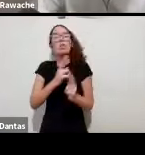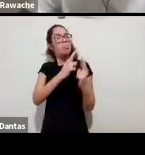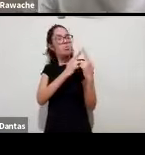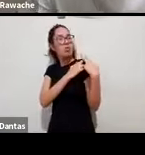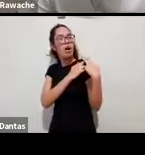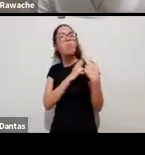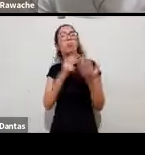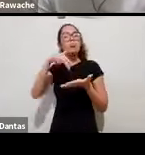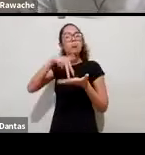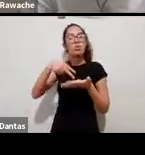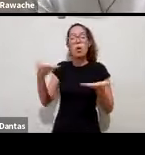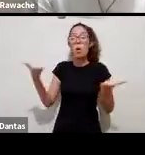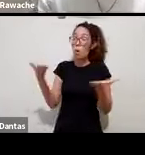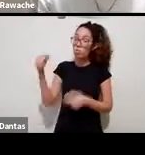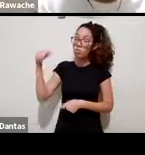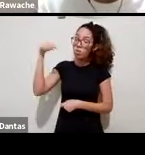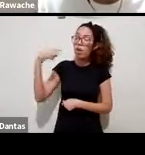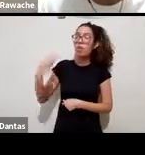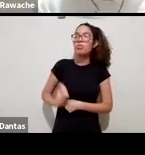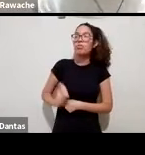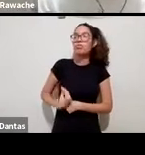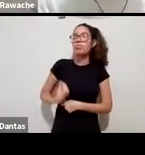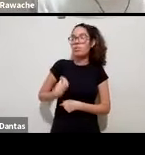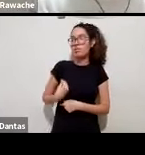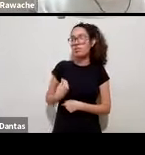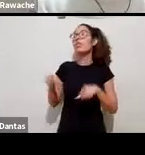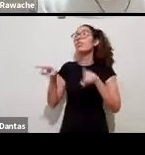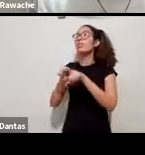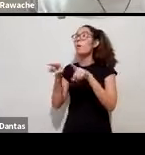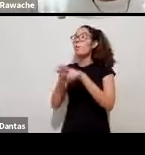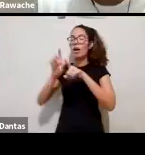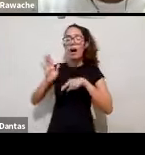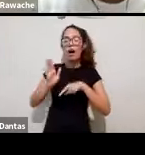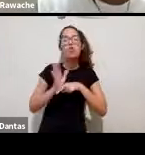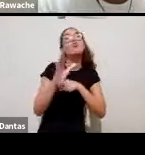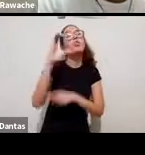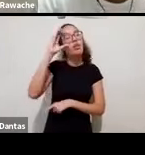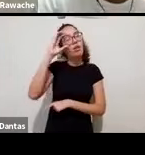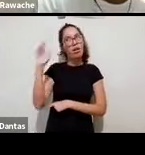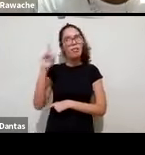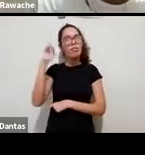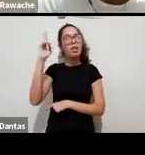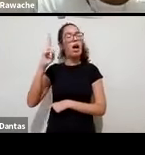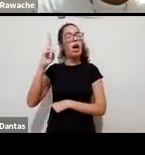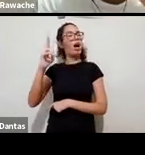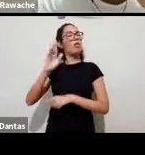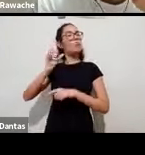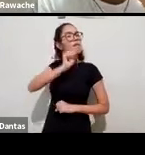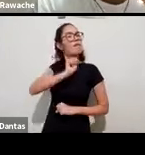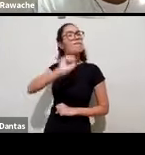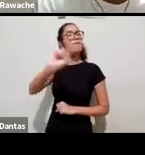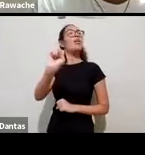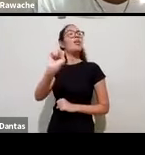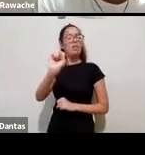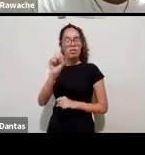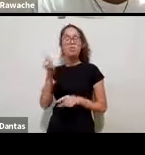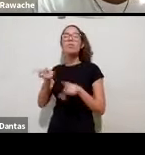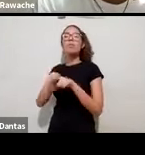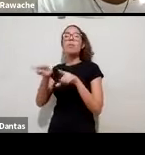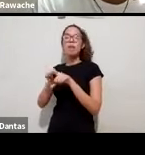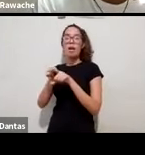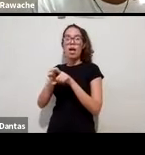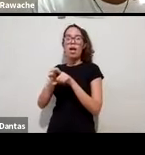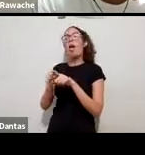uma alegria muito grande estar na campanha do Renato, né, defendendo uma agenda política